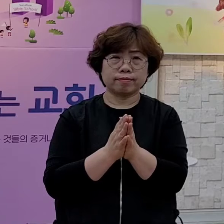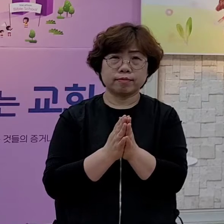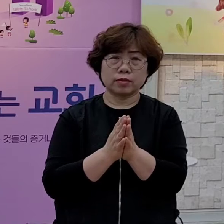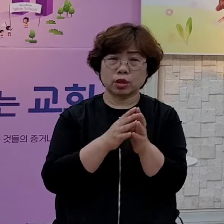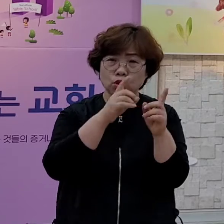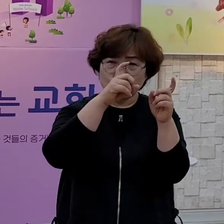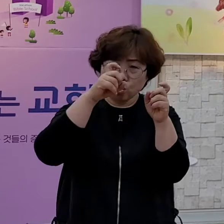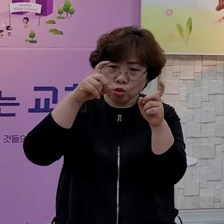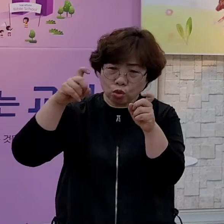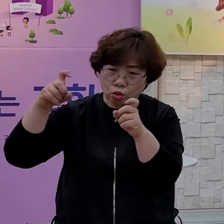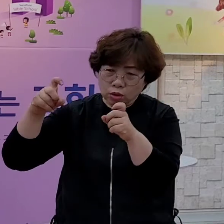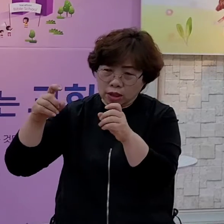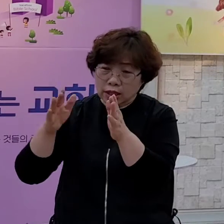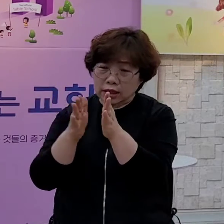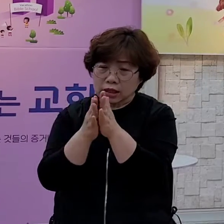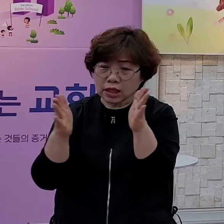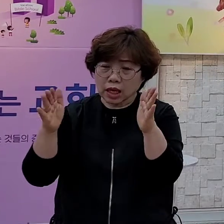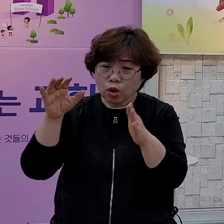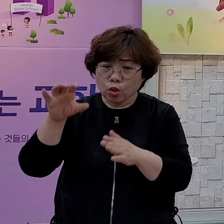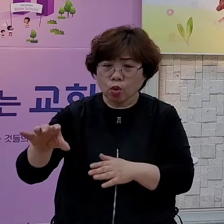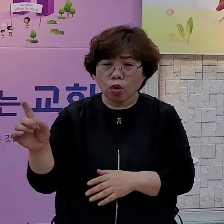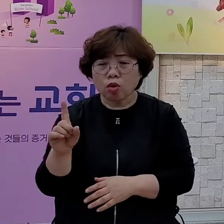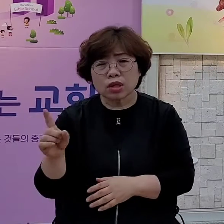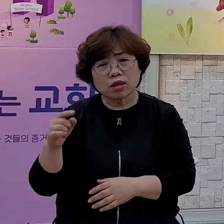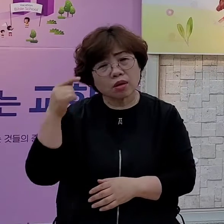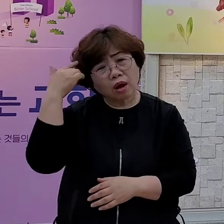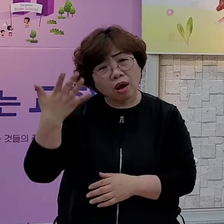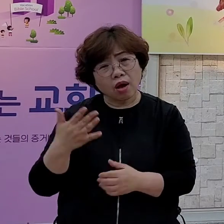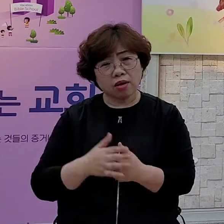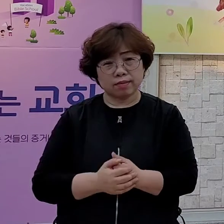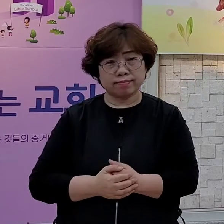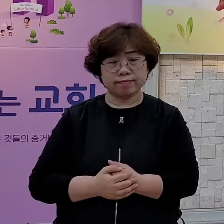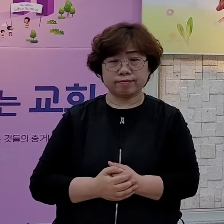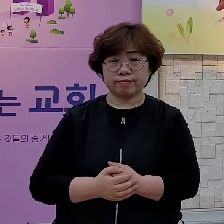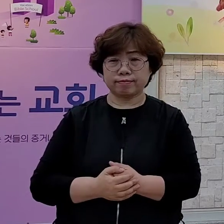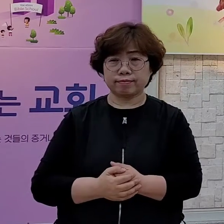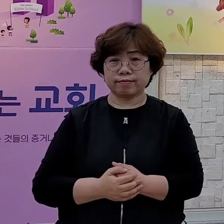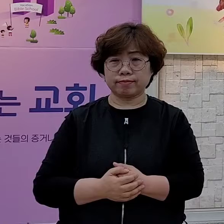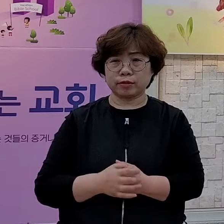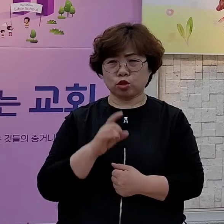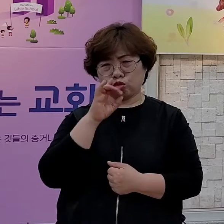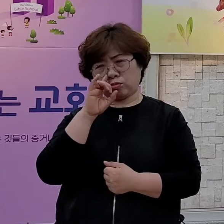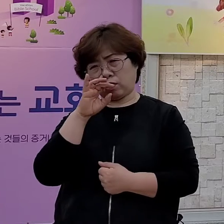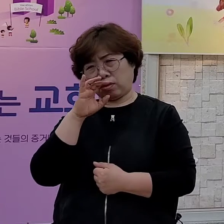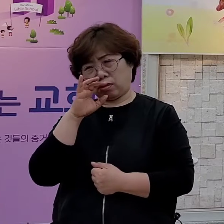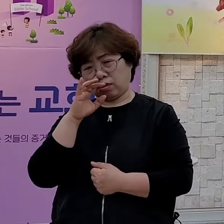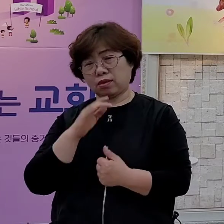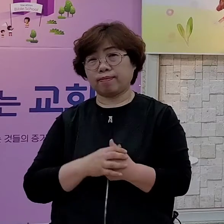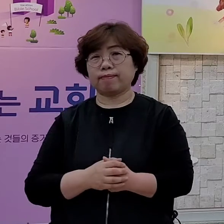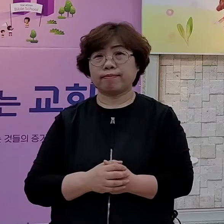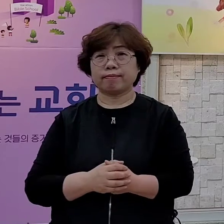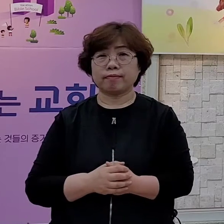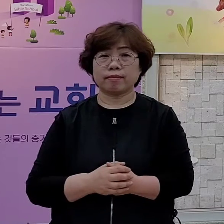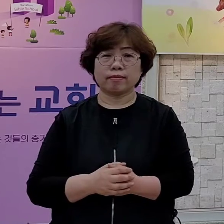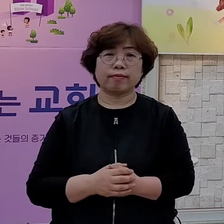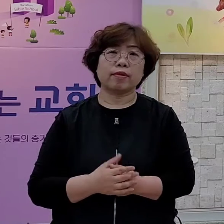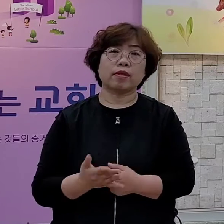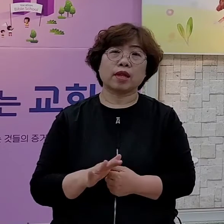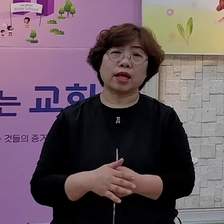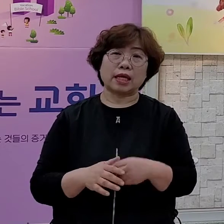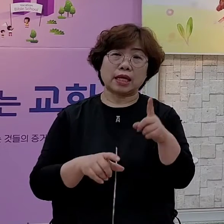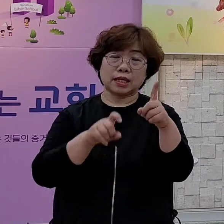오느냐. 여기에 우리 참 궁금한 점이 많이 있습니다. 근데 13절에 보니까 이 유혹의 근원에